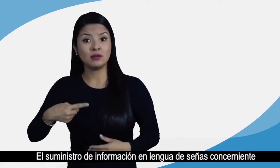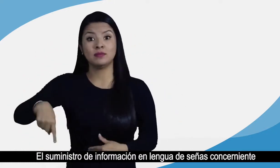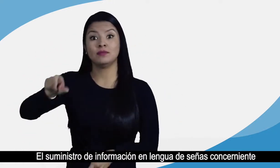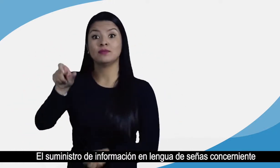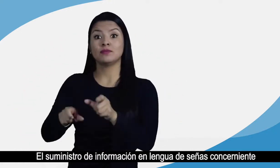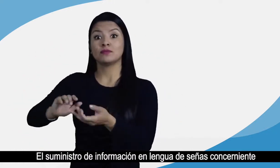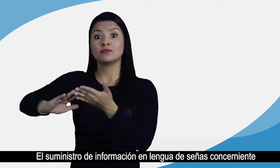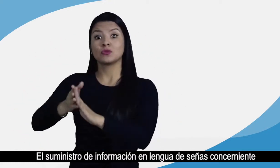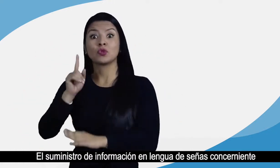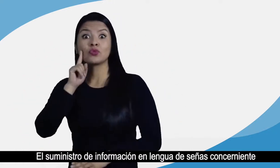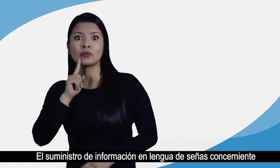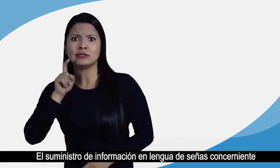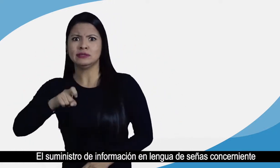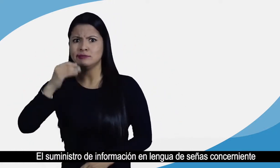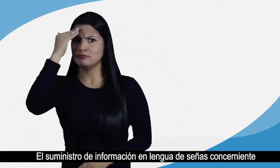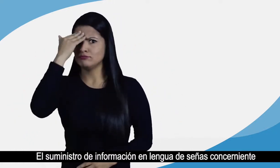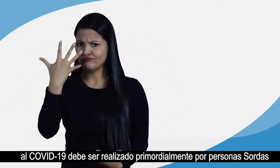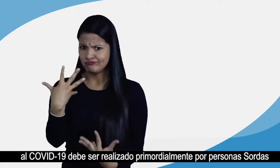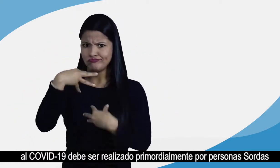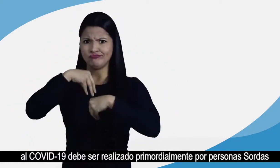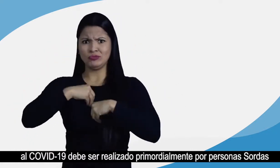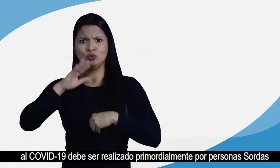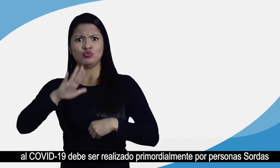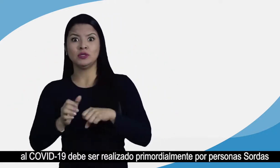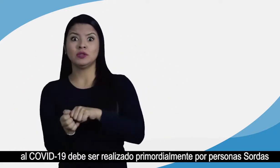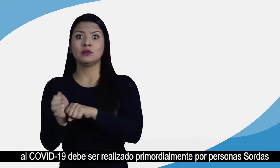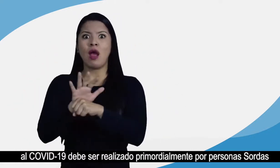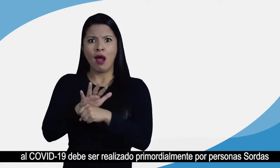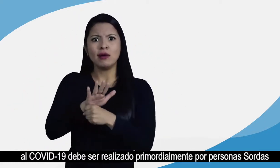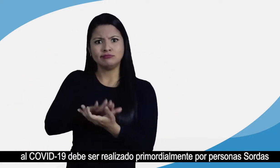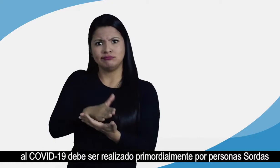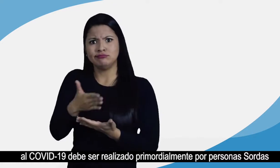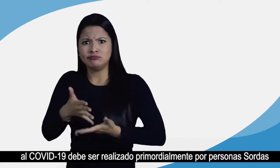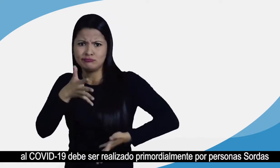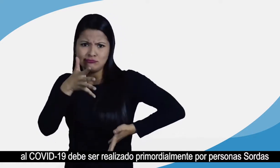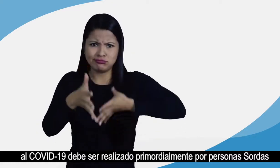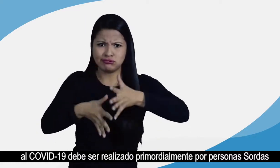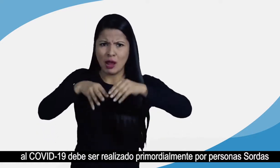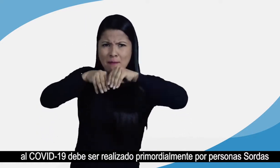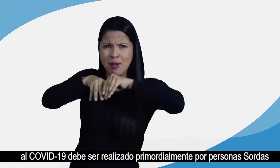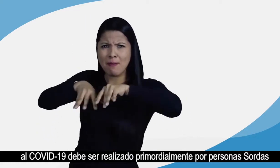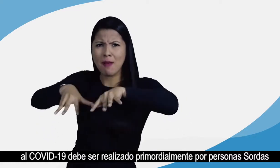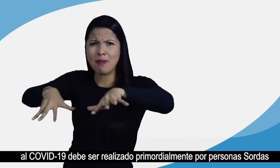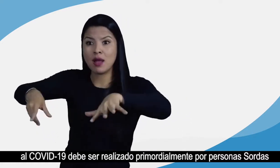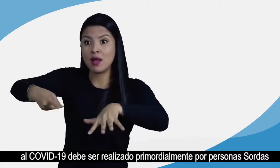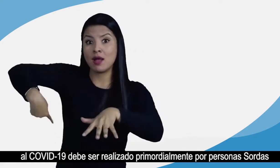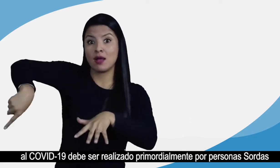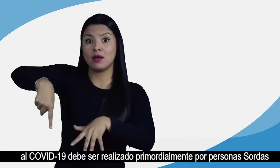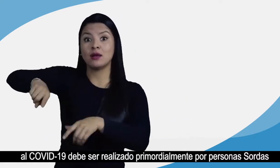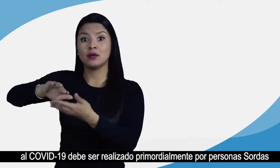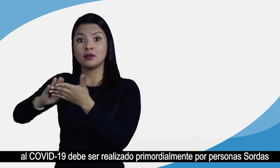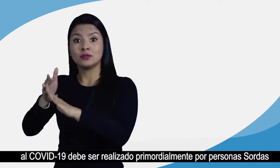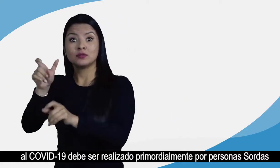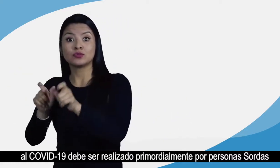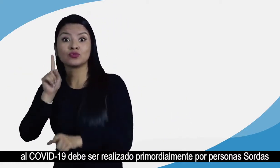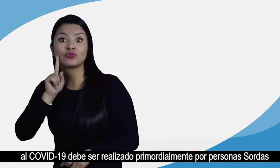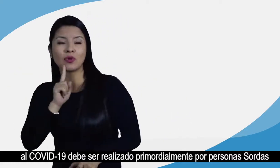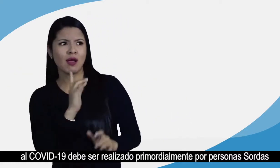lengua de señas concerniente al COVID-19 debe ser realizado primordialmente por personas sordas